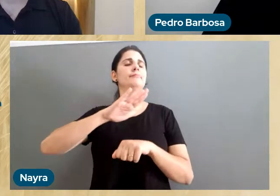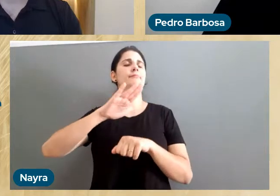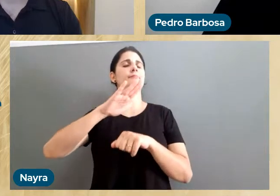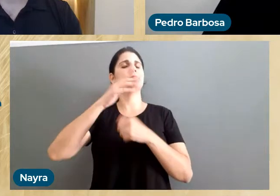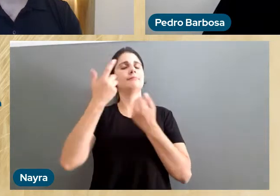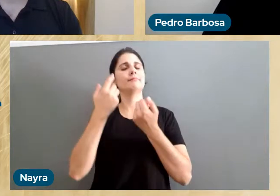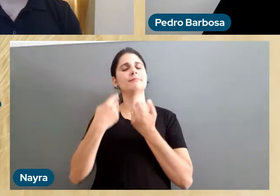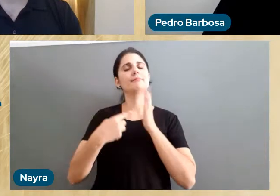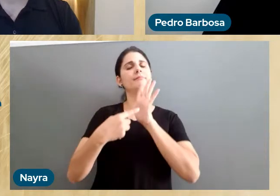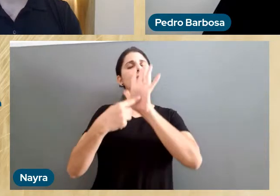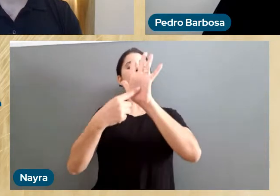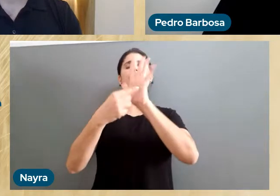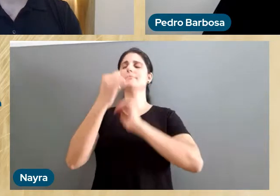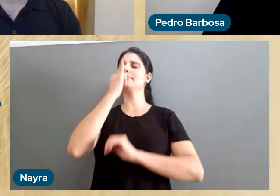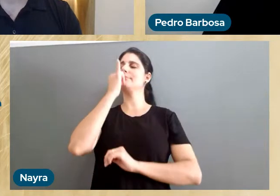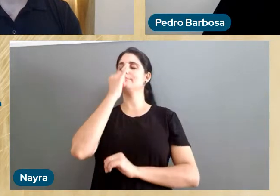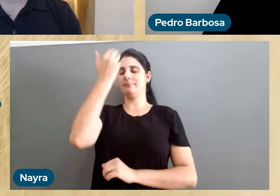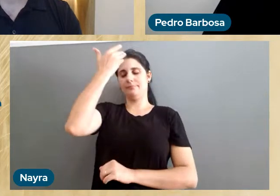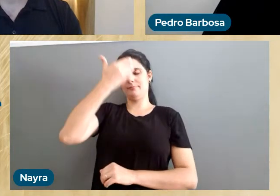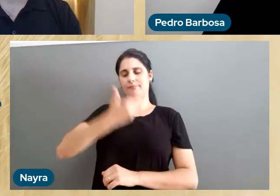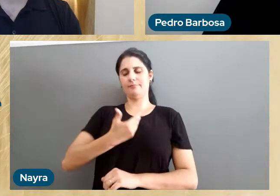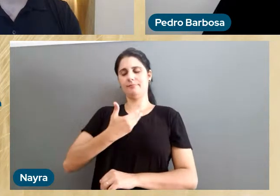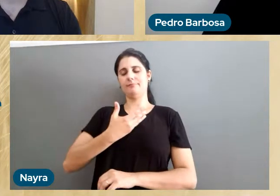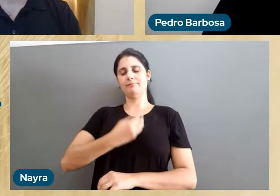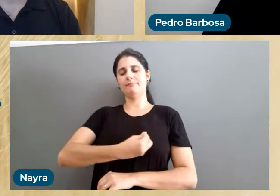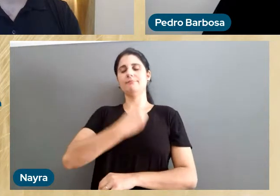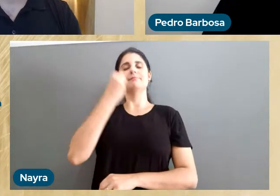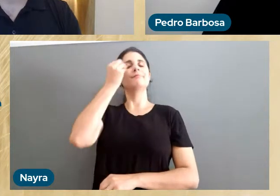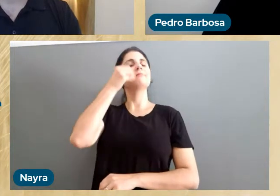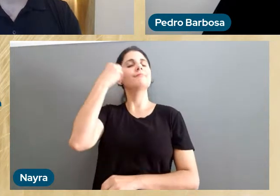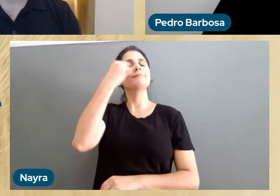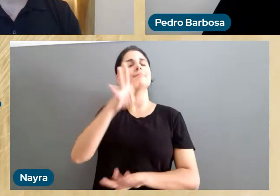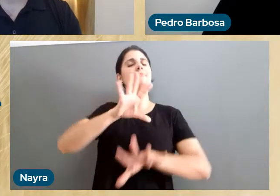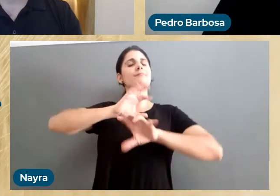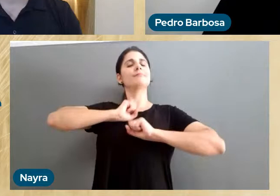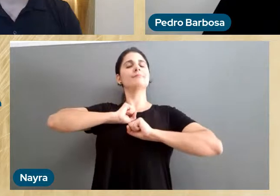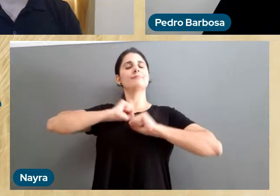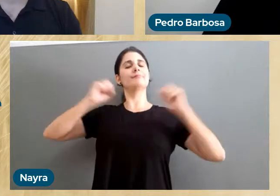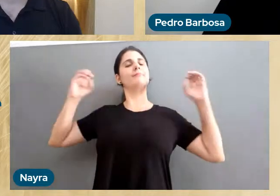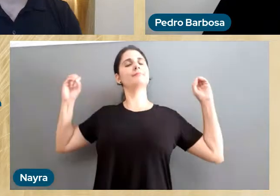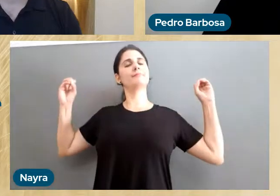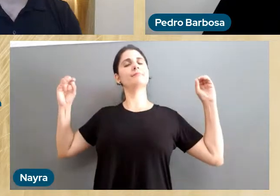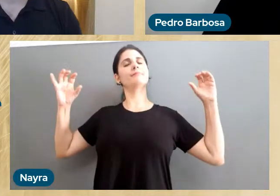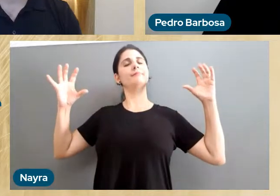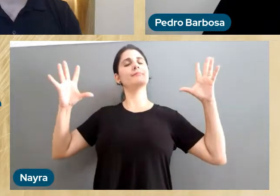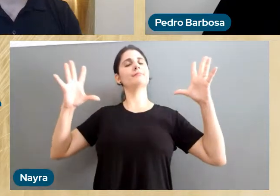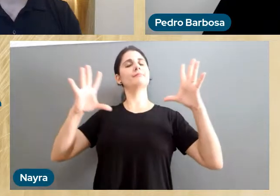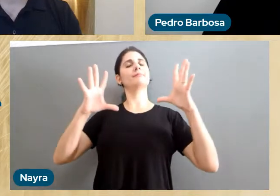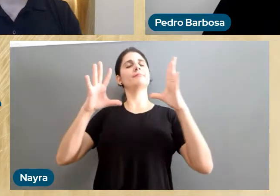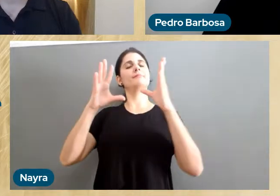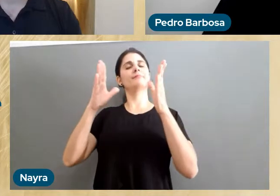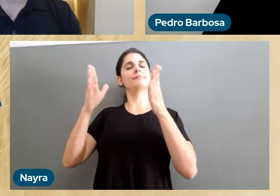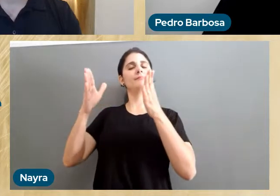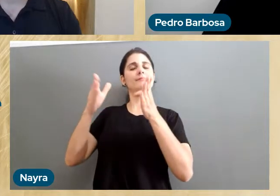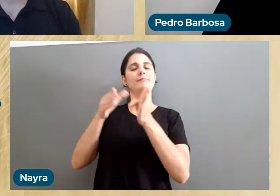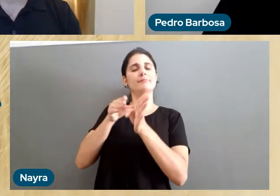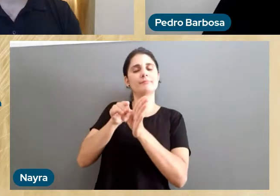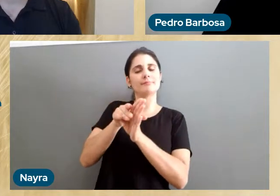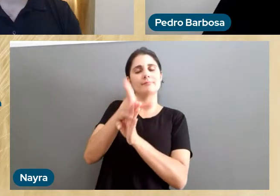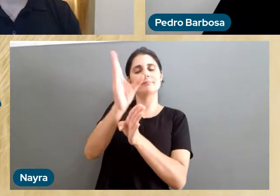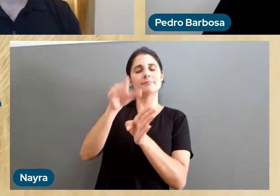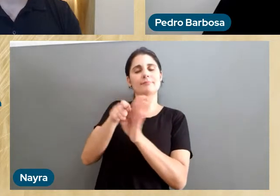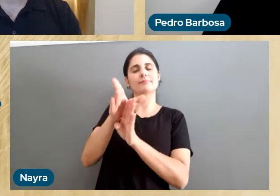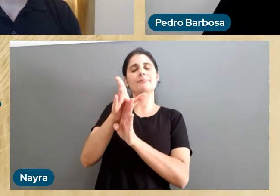exemplificando na nossa vida os Teus ensinos, a Tua luz, as Tuas orientações. Sê conosco,